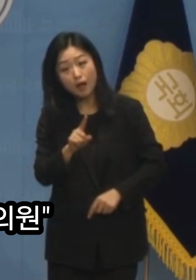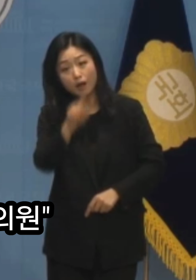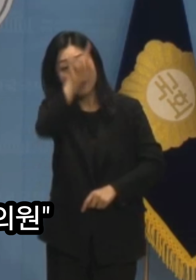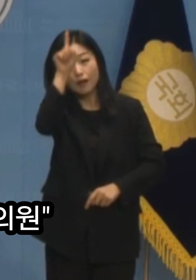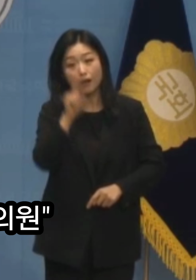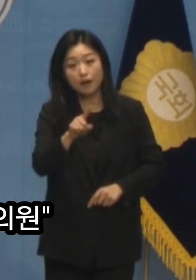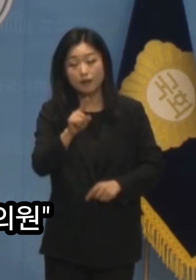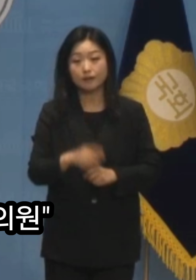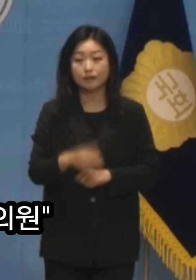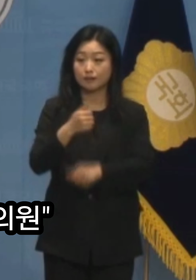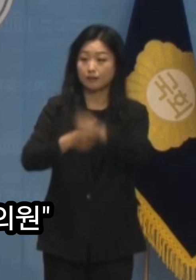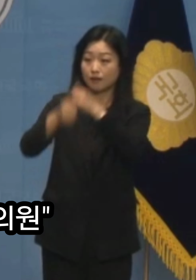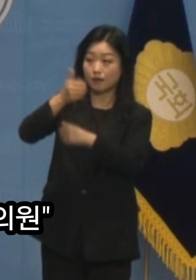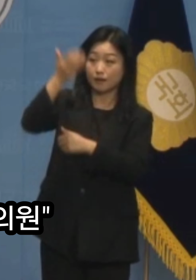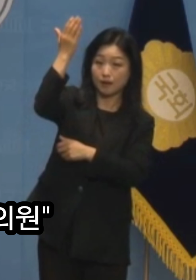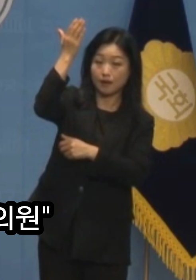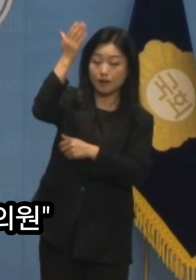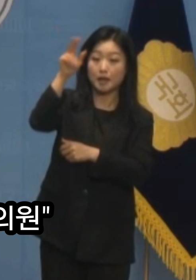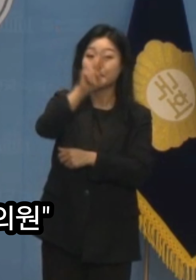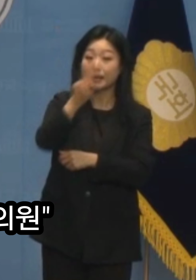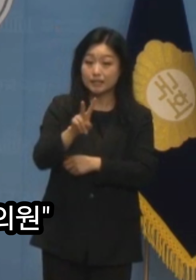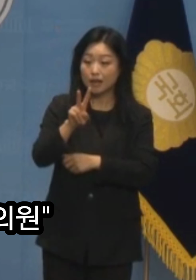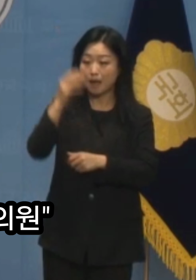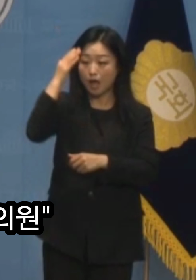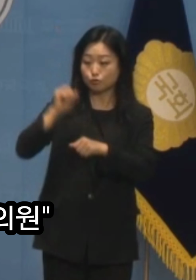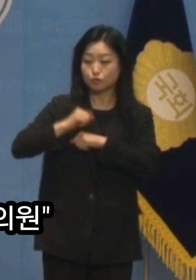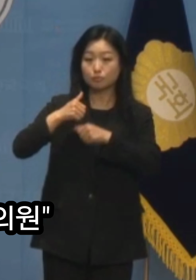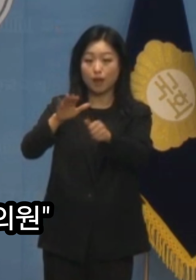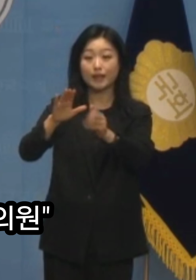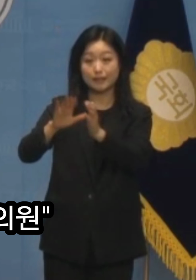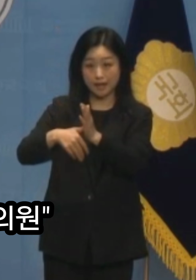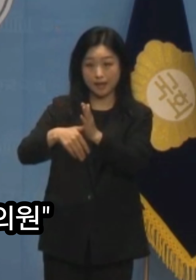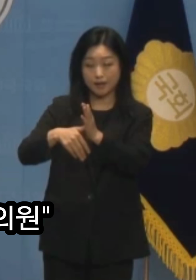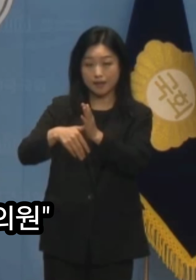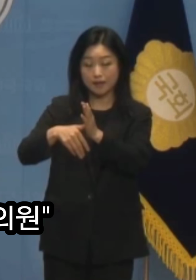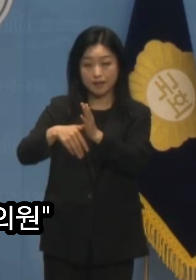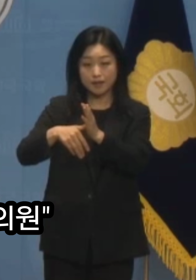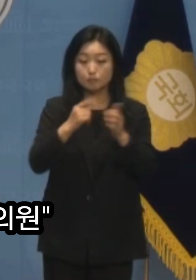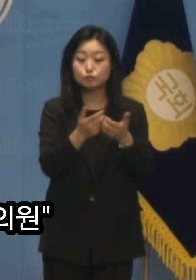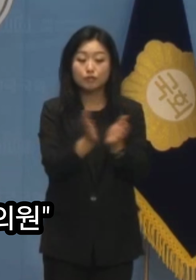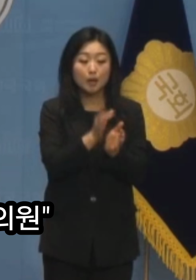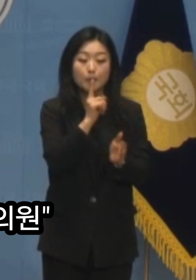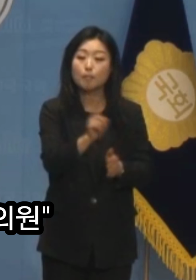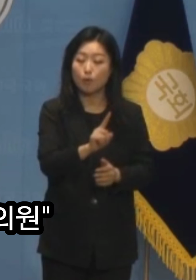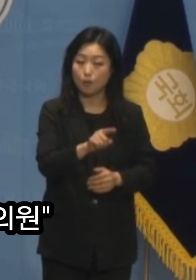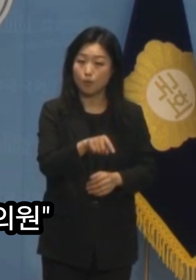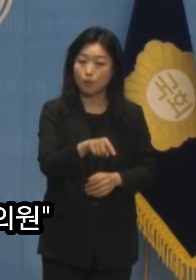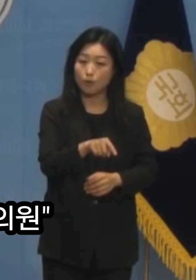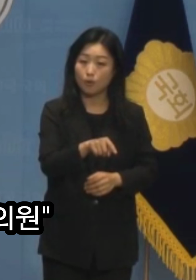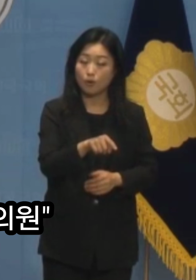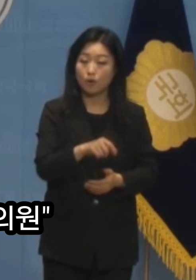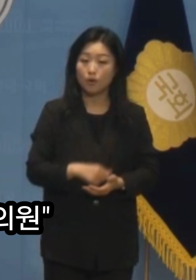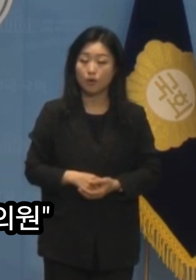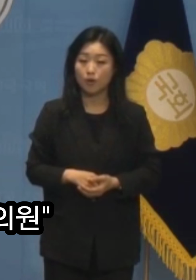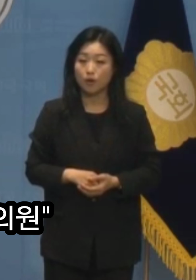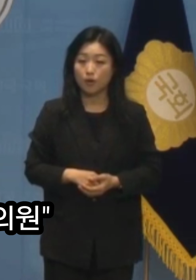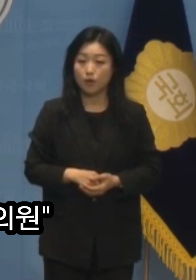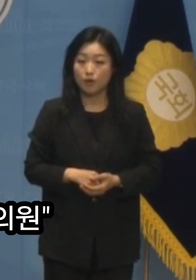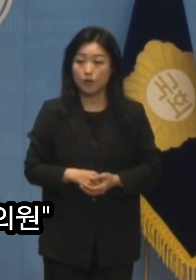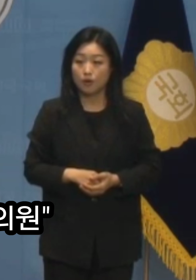역사를 거슬러 올라가면 베트남 전에 우리 국군이 파병될 때 민주당은 어떻게 하였습니까